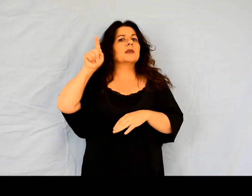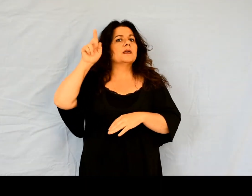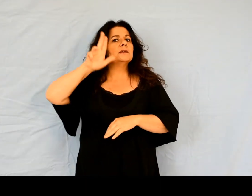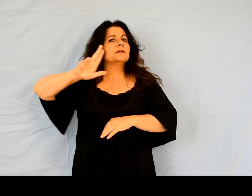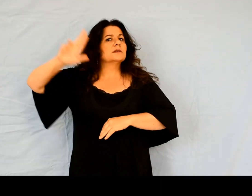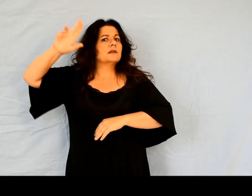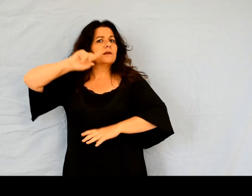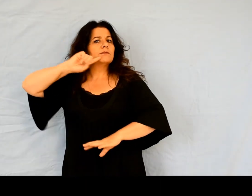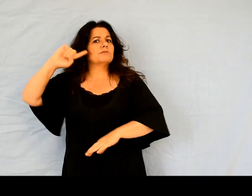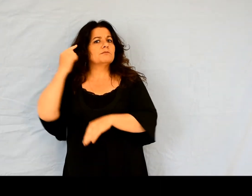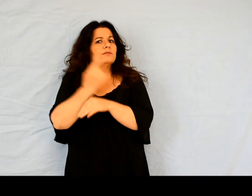ordonné.